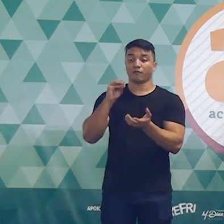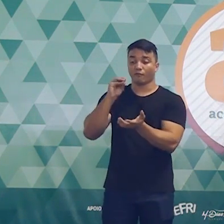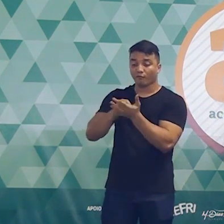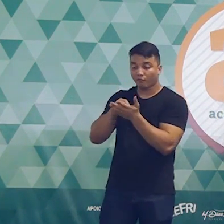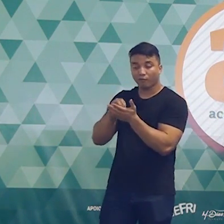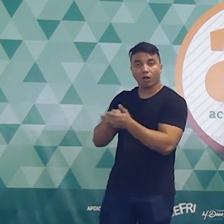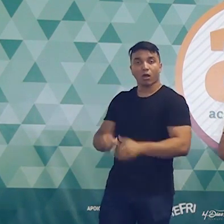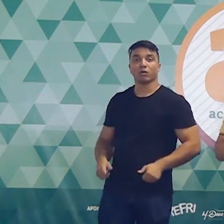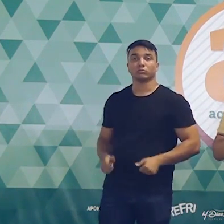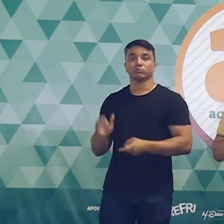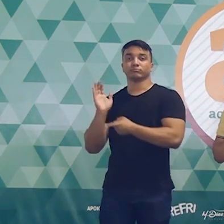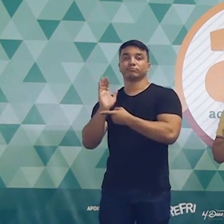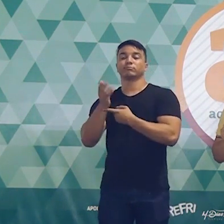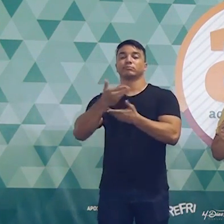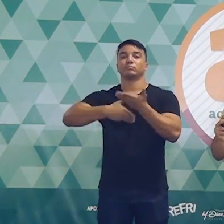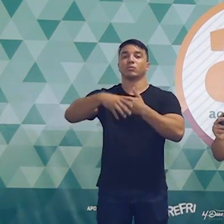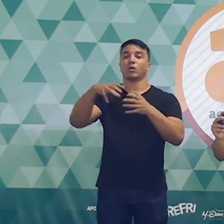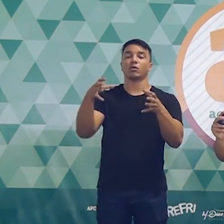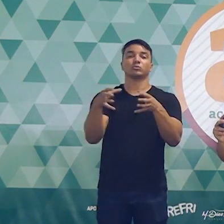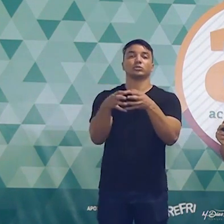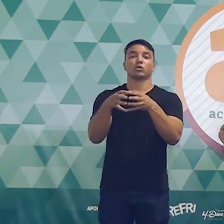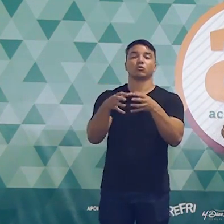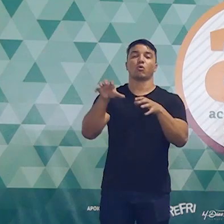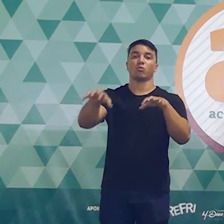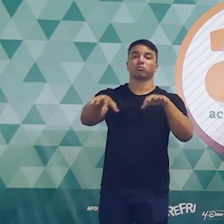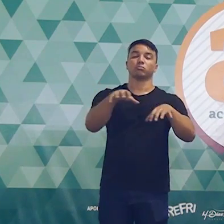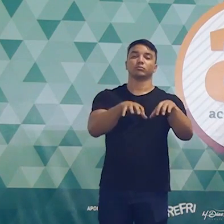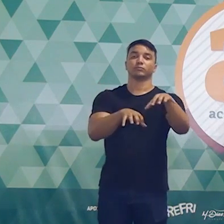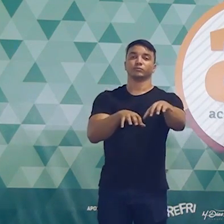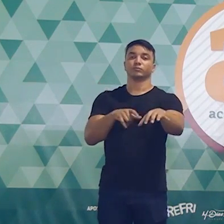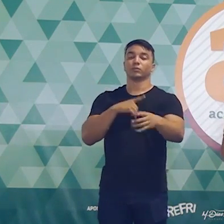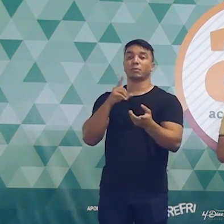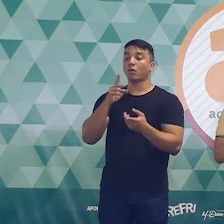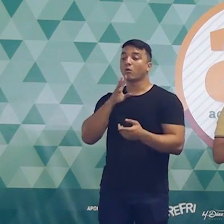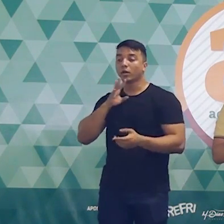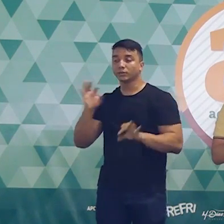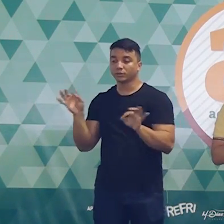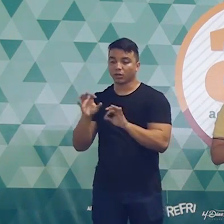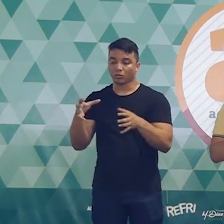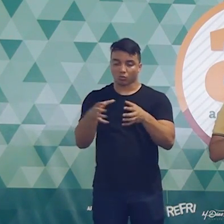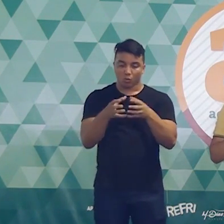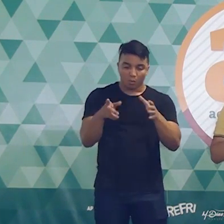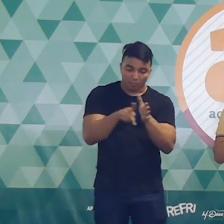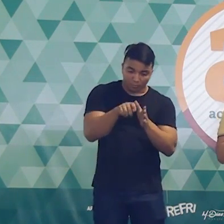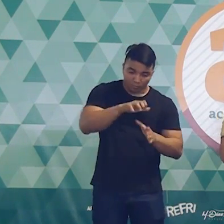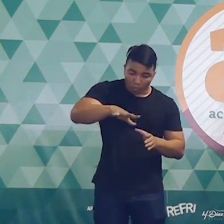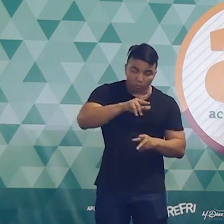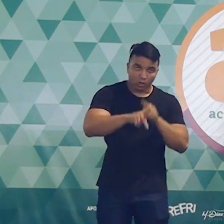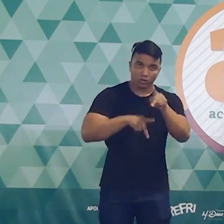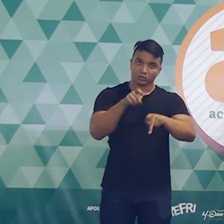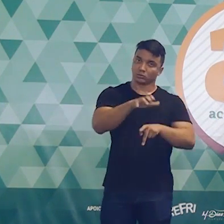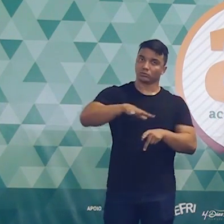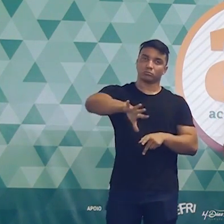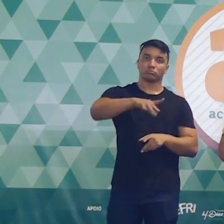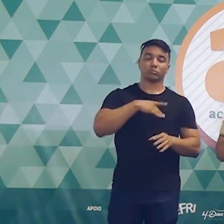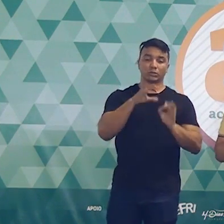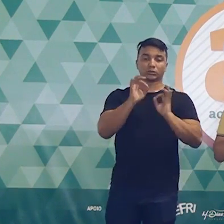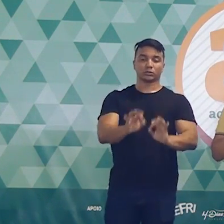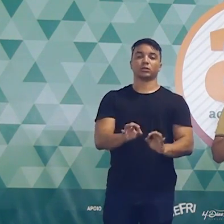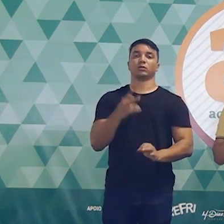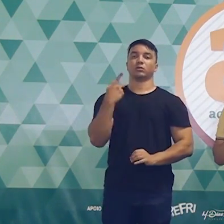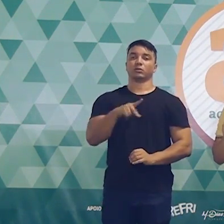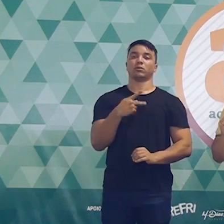escassez de investimentos em algum setor, falando do desconhecimento de uma parcela da população acerca de suas